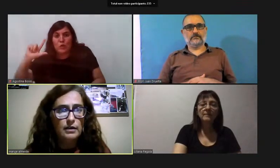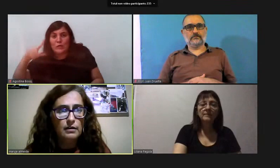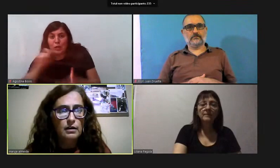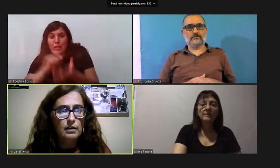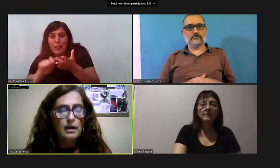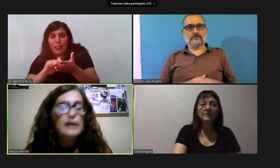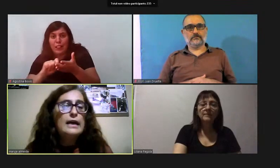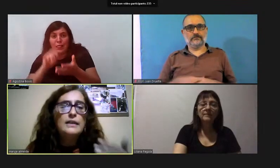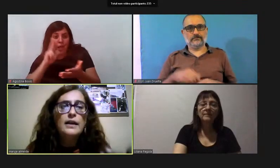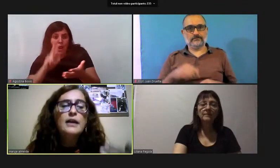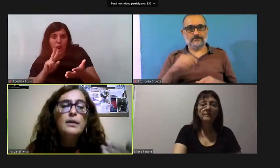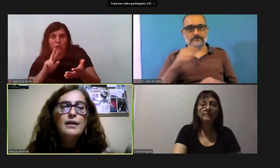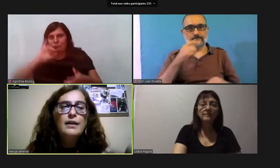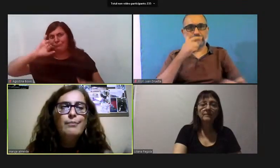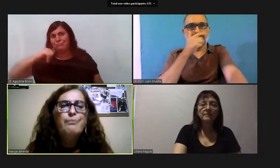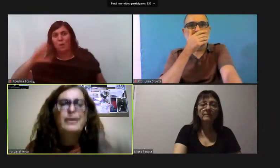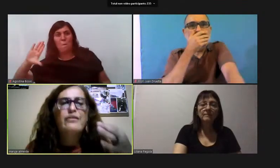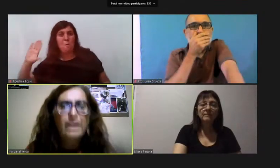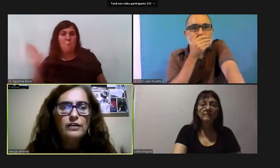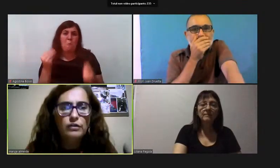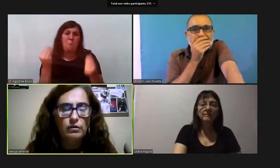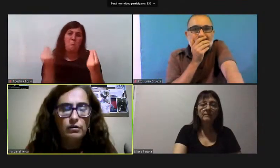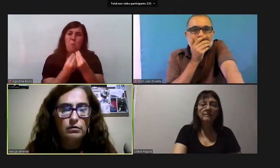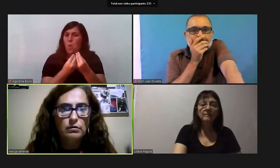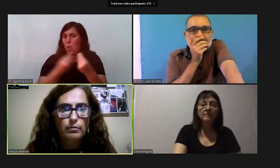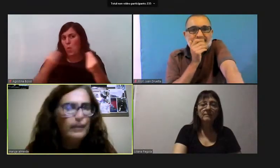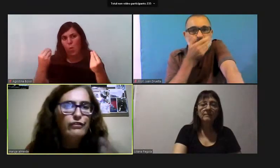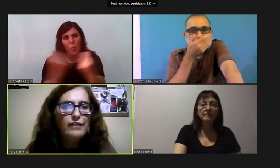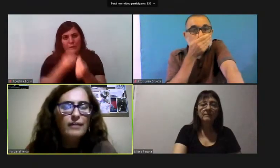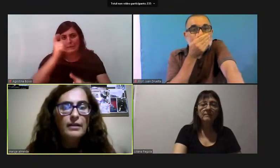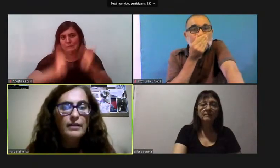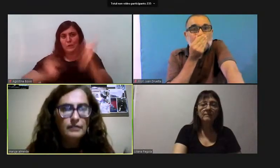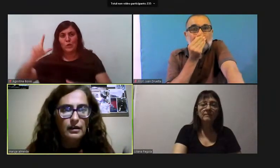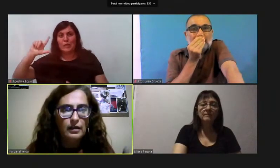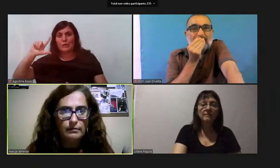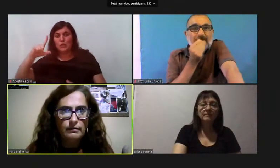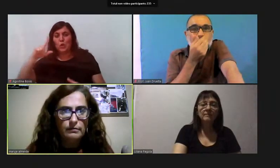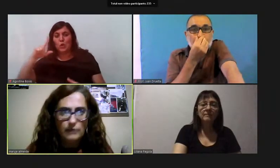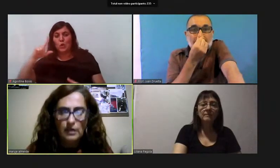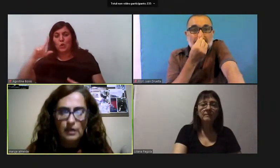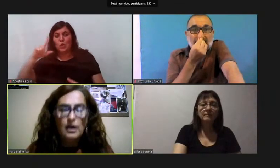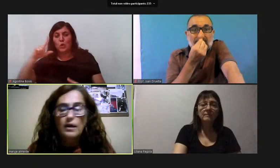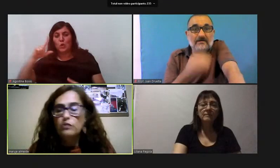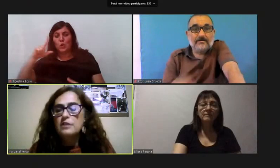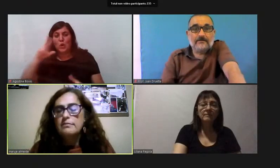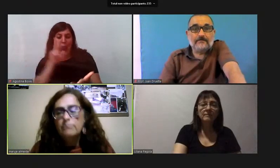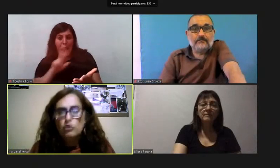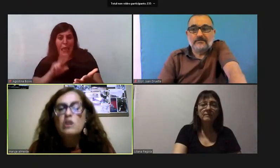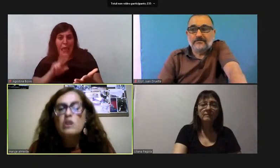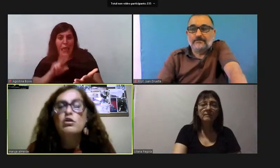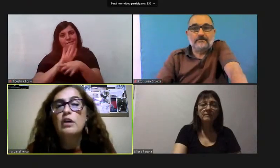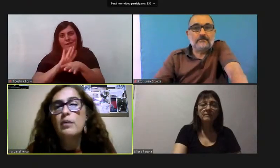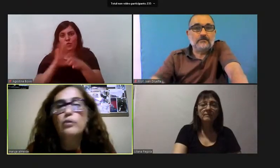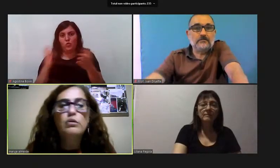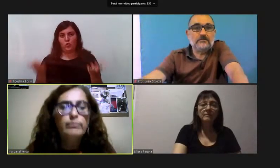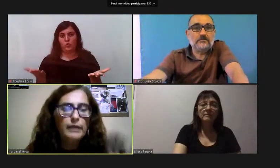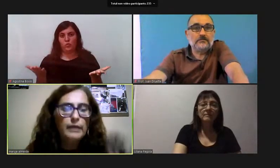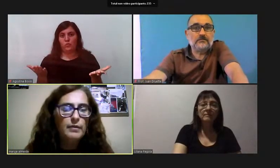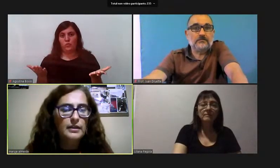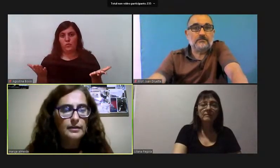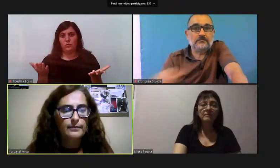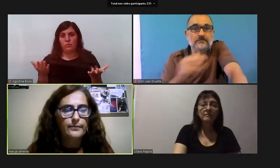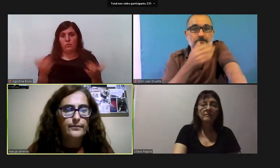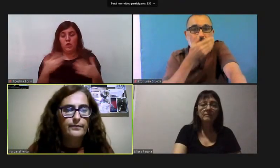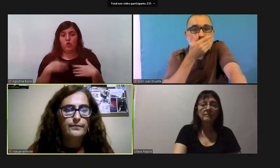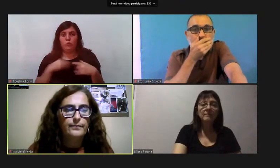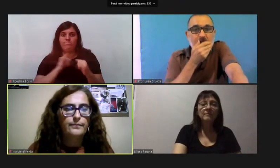escribir. Y que saben leer y escribir perfecto, perfectamente, ¿sí? Entonces, yo eso es lo que respondo